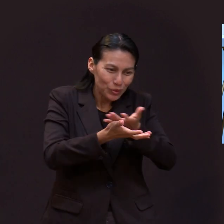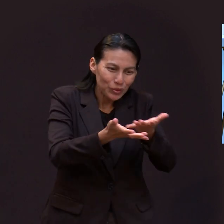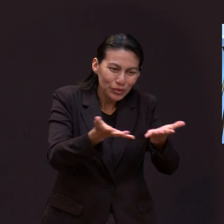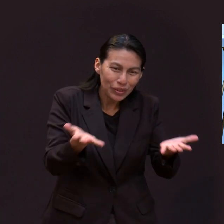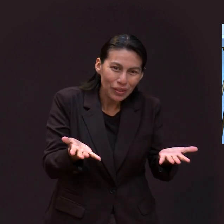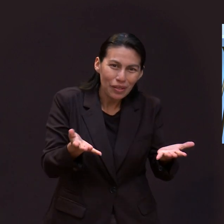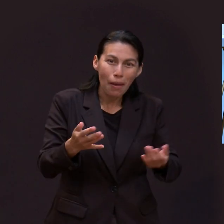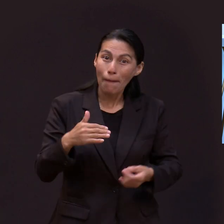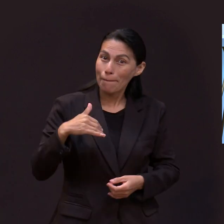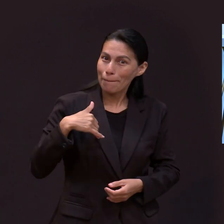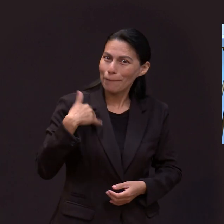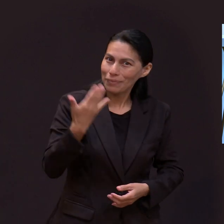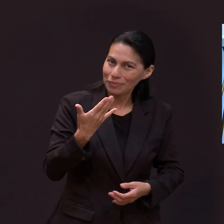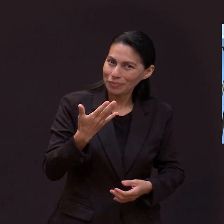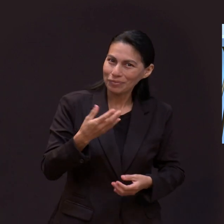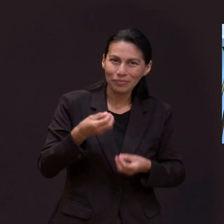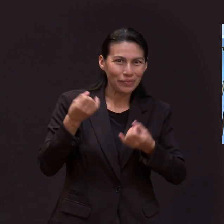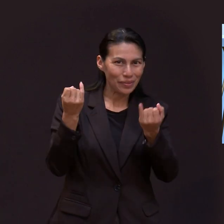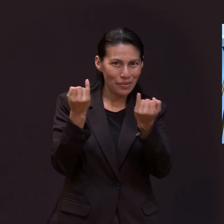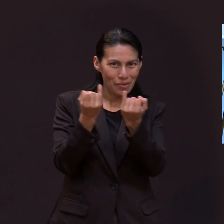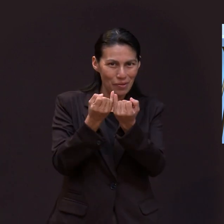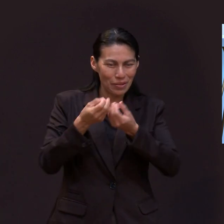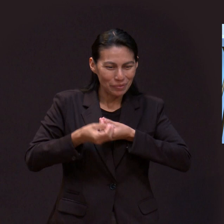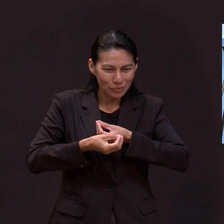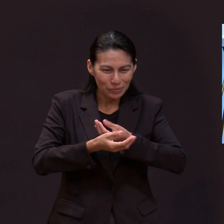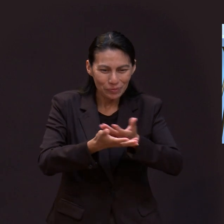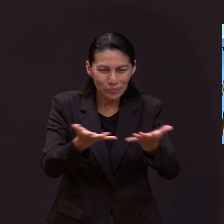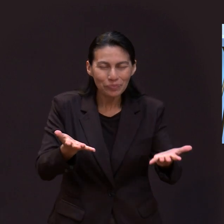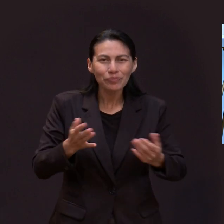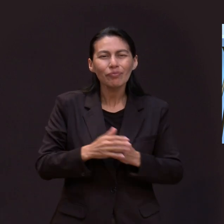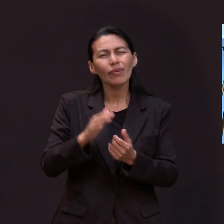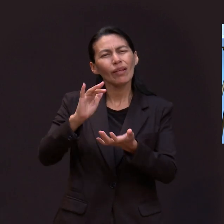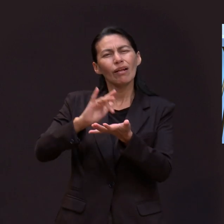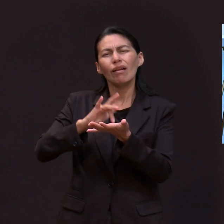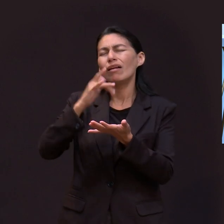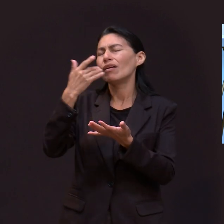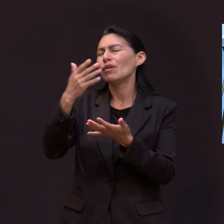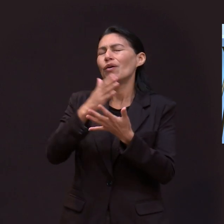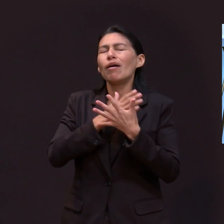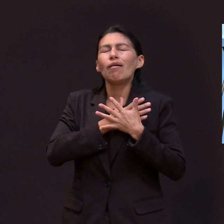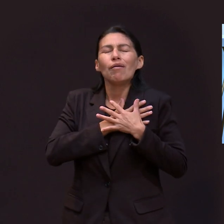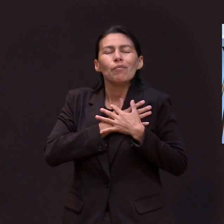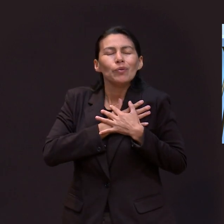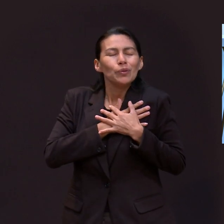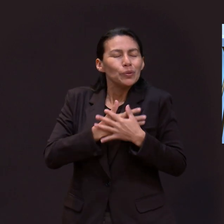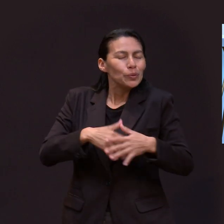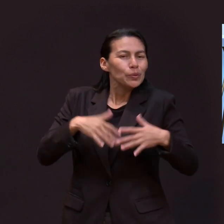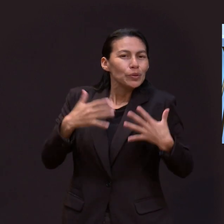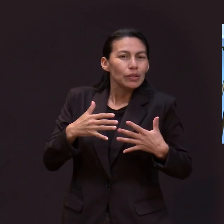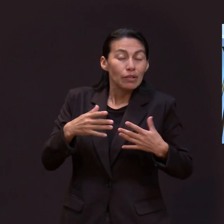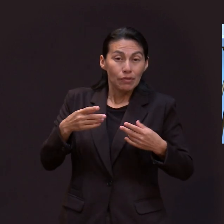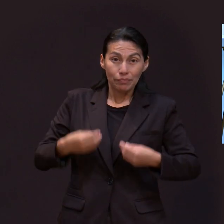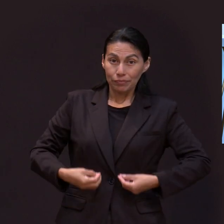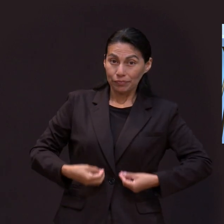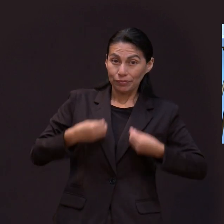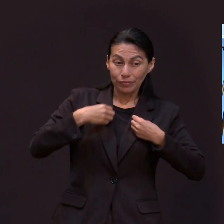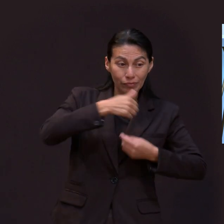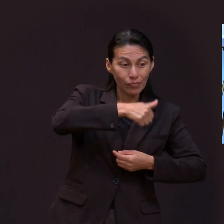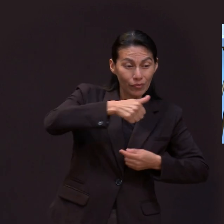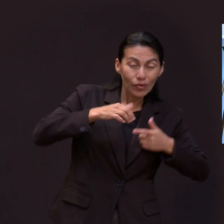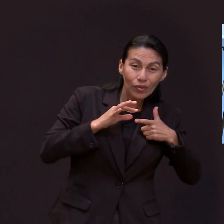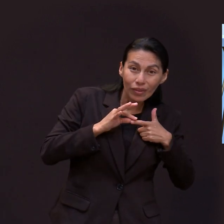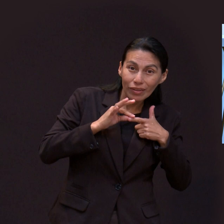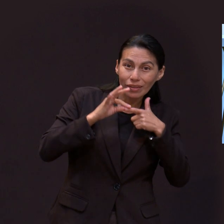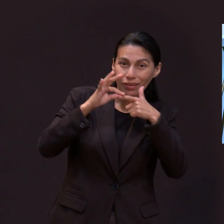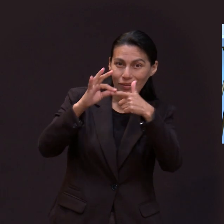sus milagros como señales de su amorosa presencia guiando nuestra vida